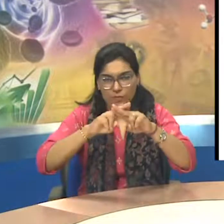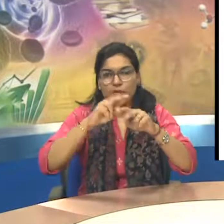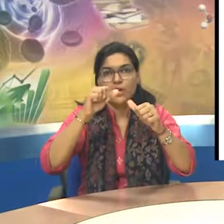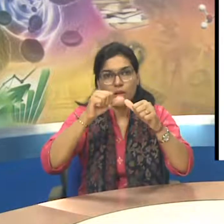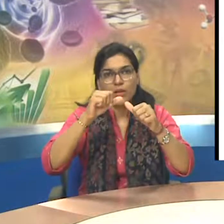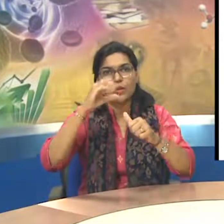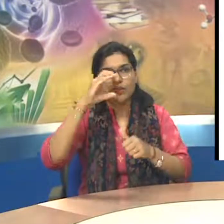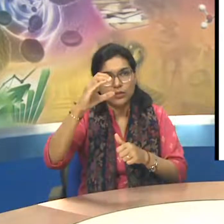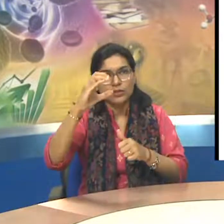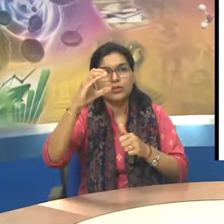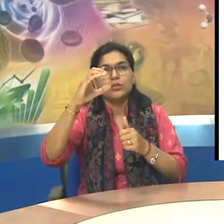Fax